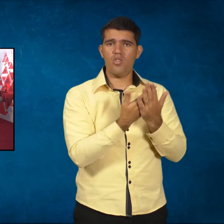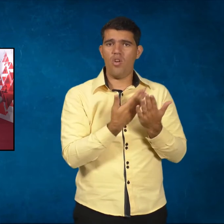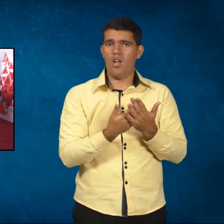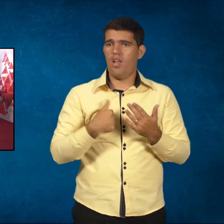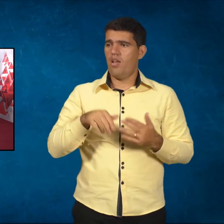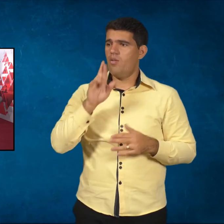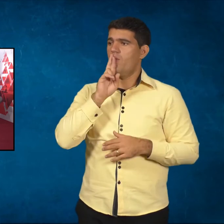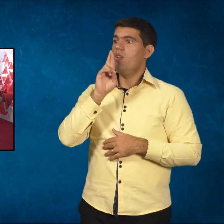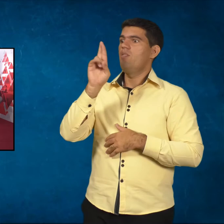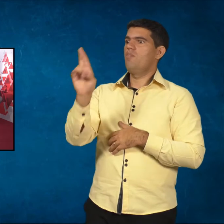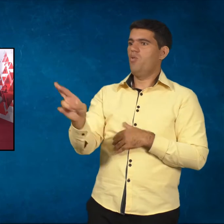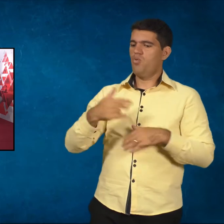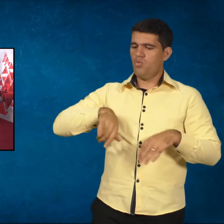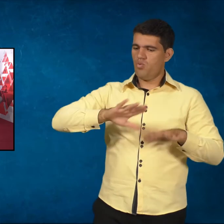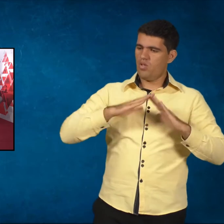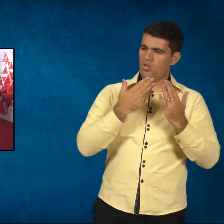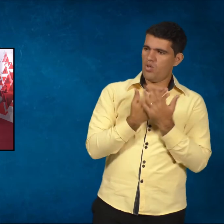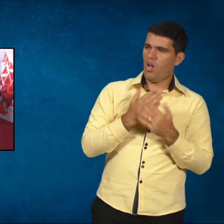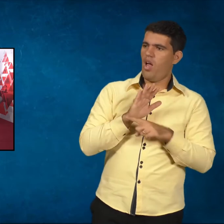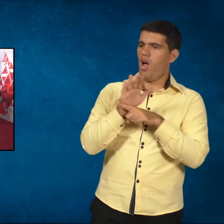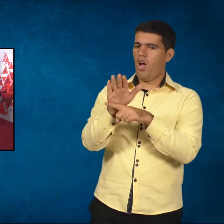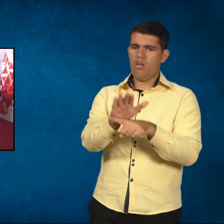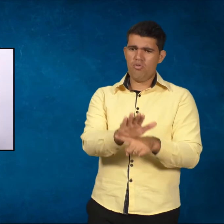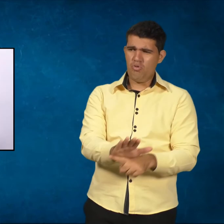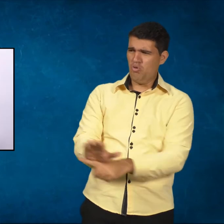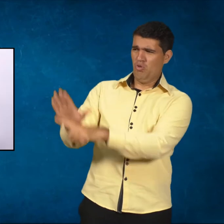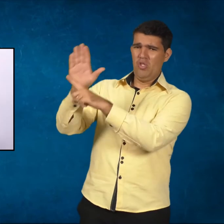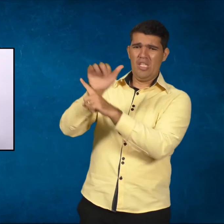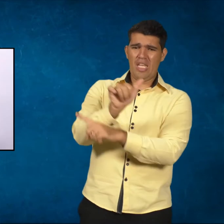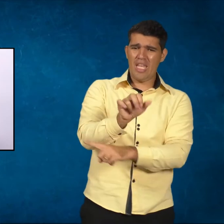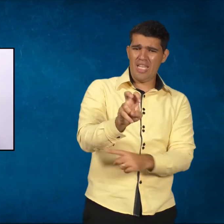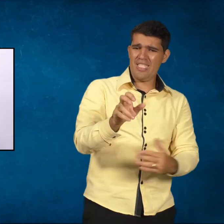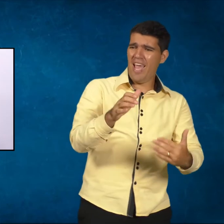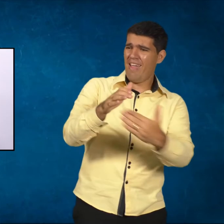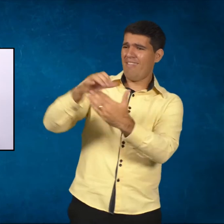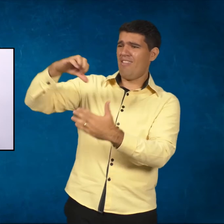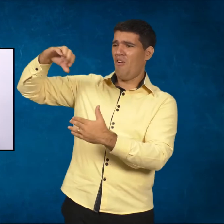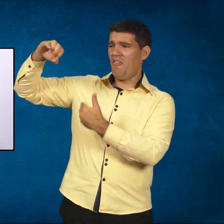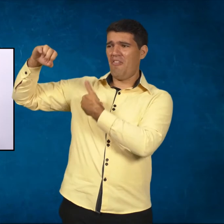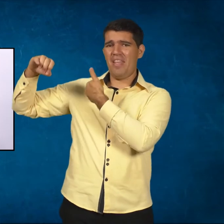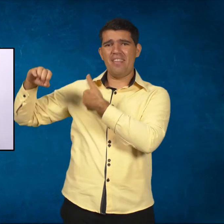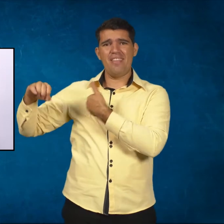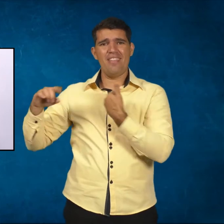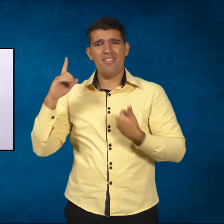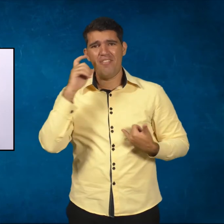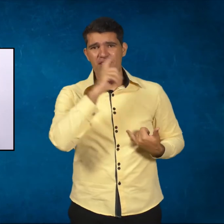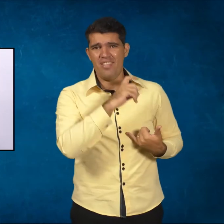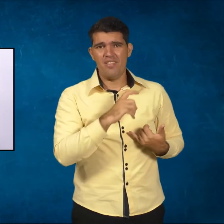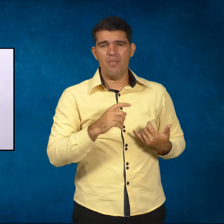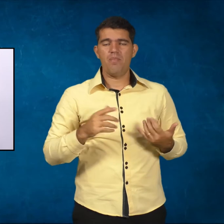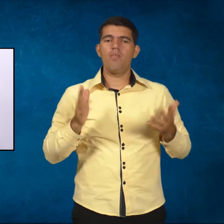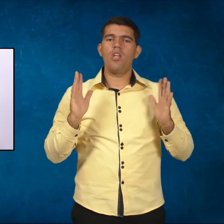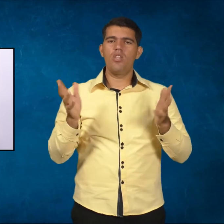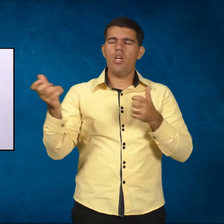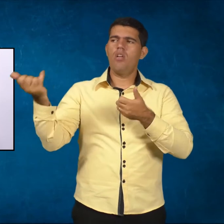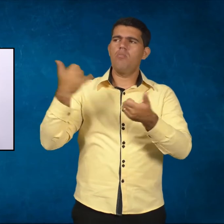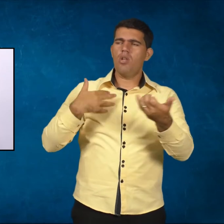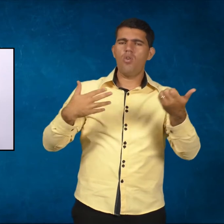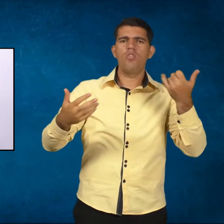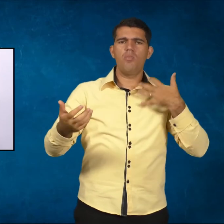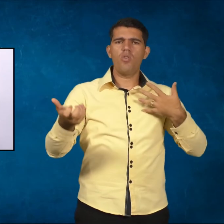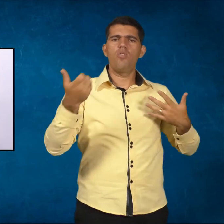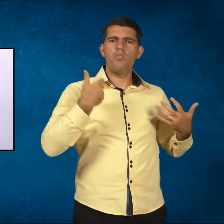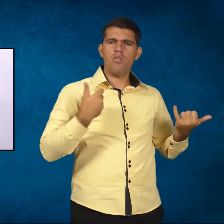todo responder a uma escola que possa servir para tamanho leque né infelizmente a gente tem é escutado em